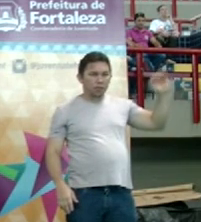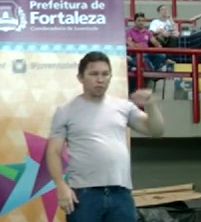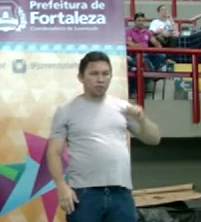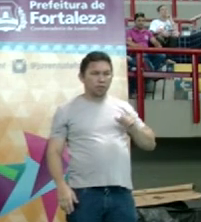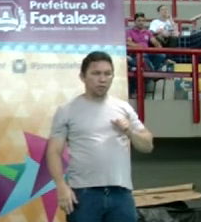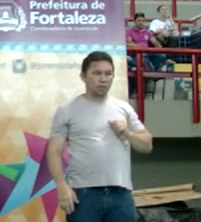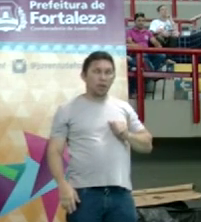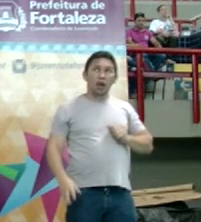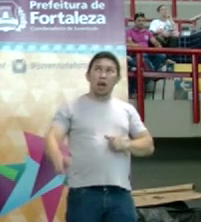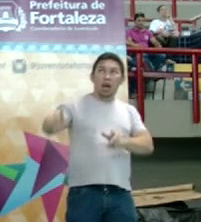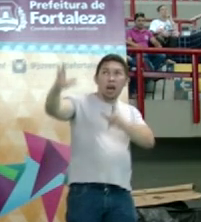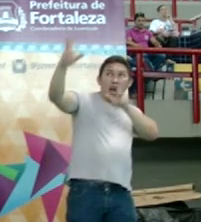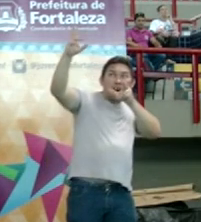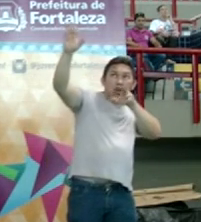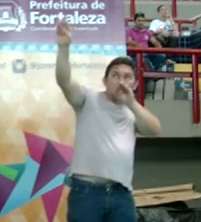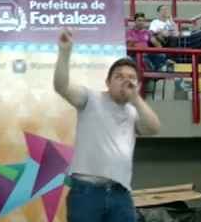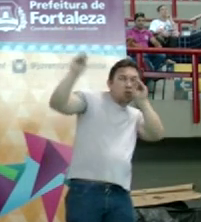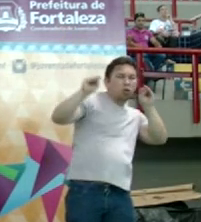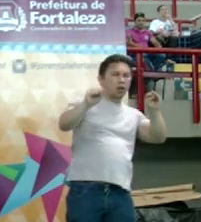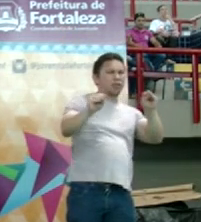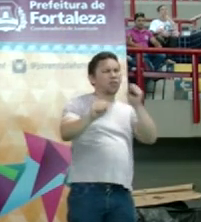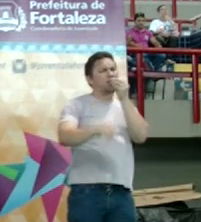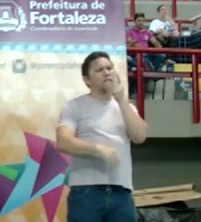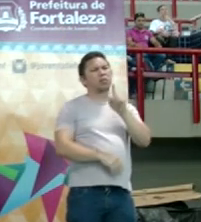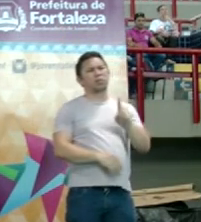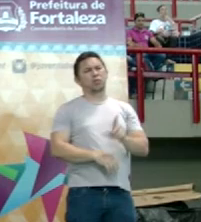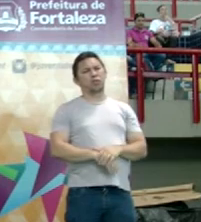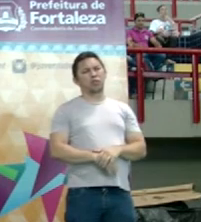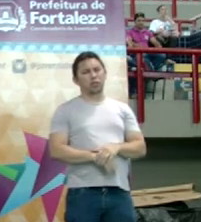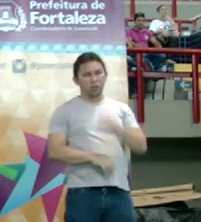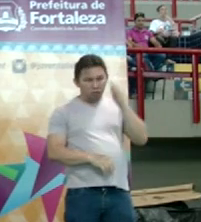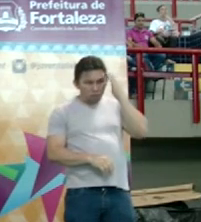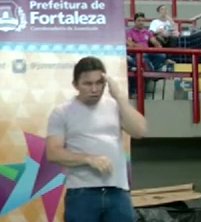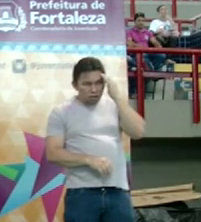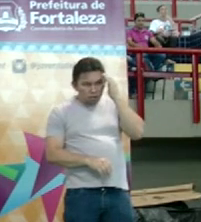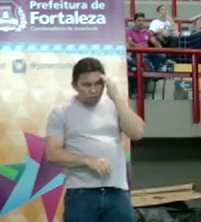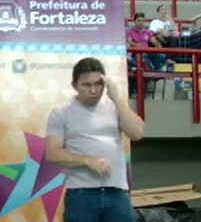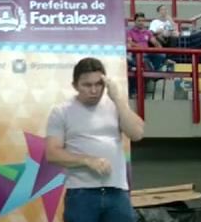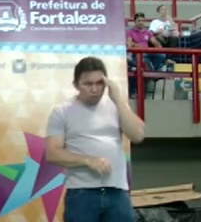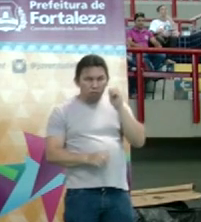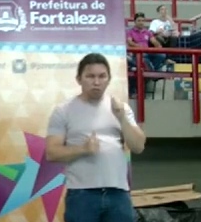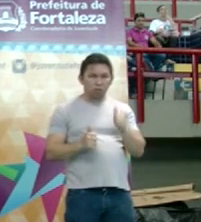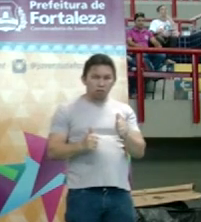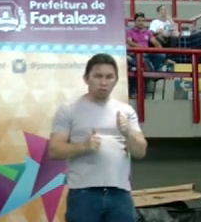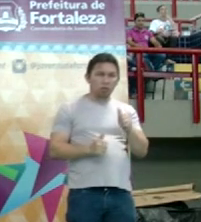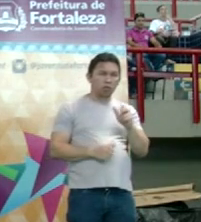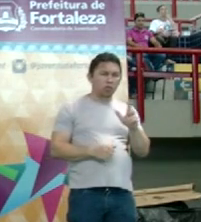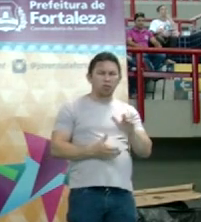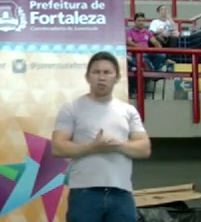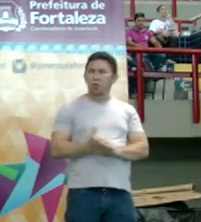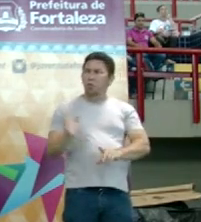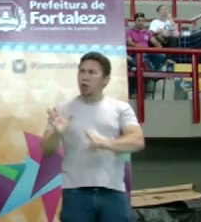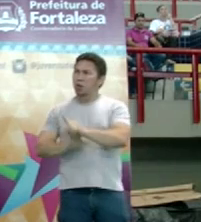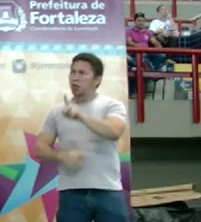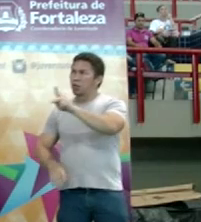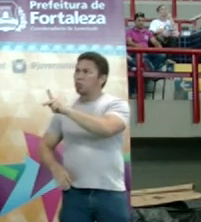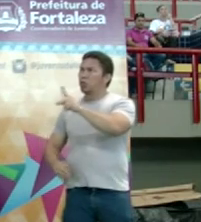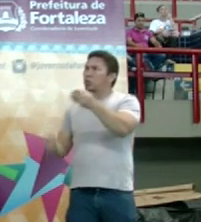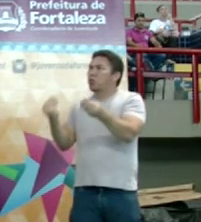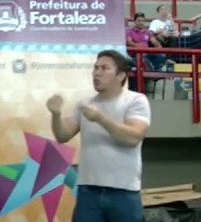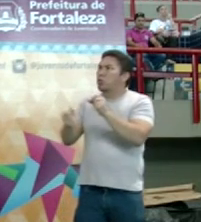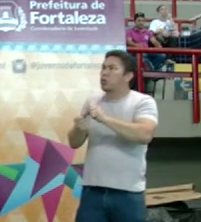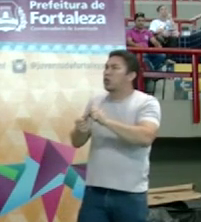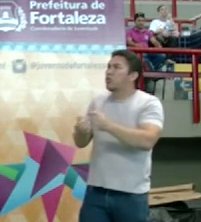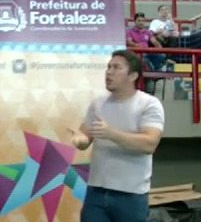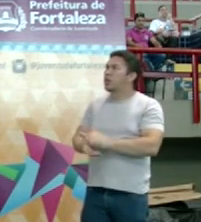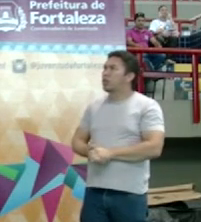comece tal qual está escrito no tema. Vocês estão entendendo isso? Certo? Aí você diz, professora, como é que eu